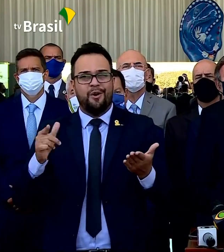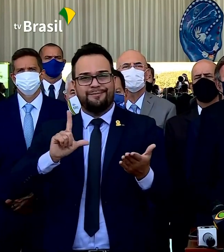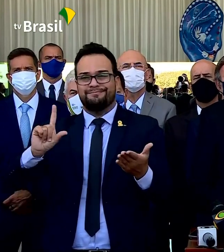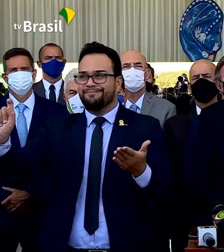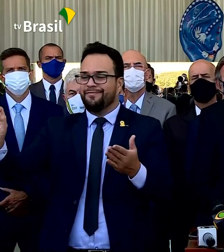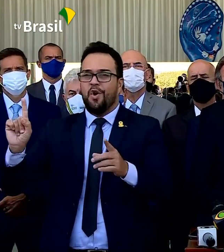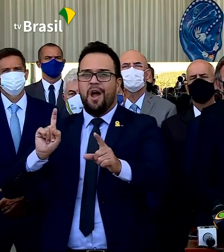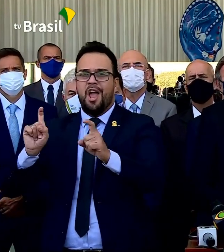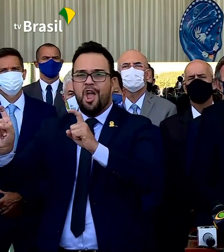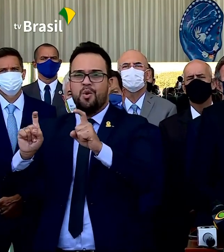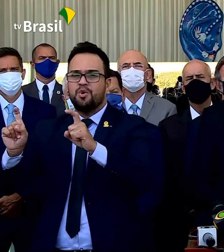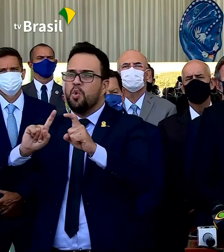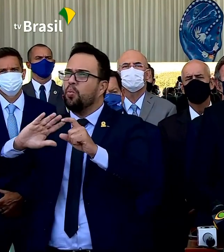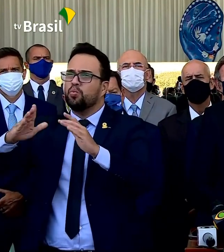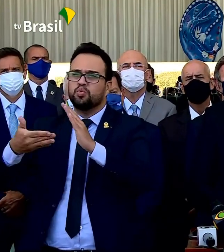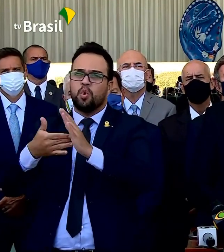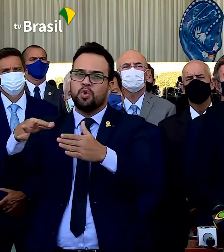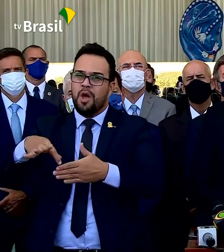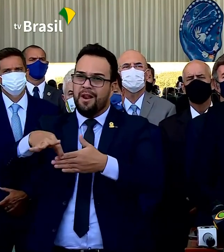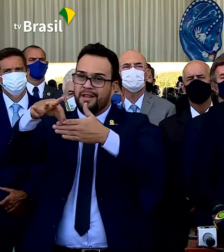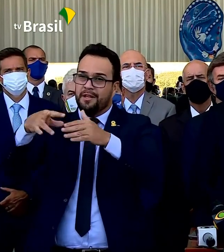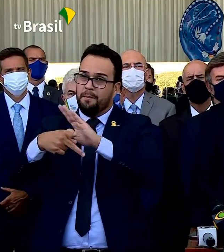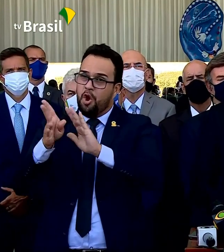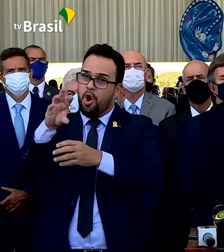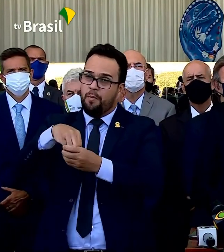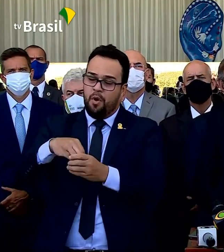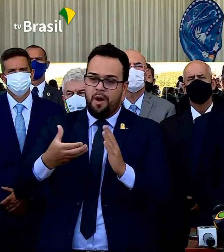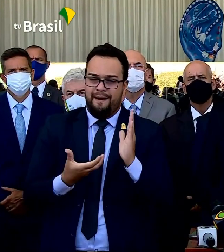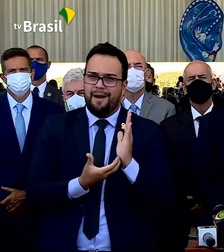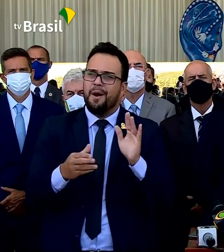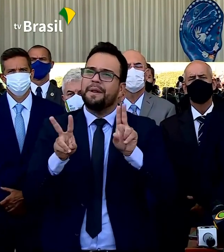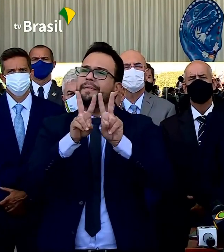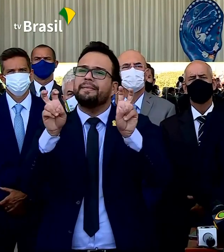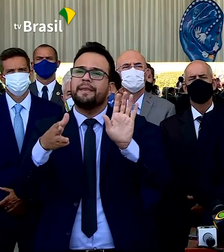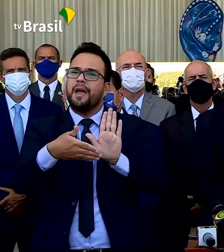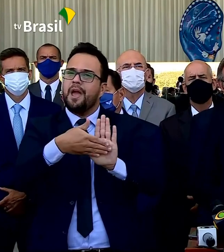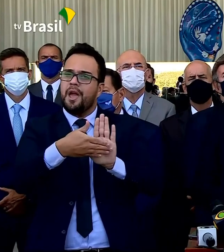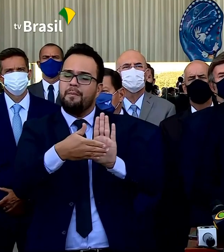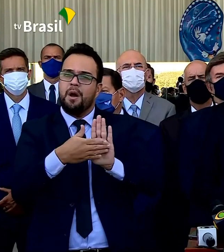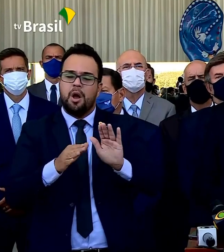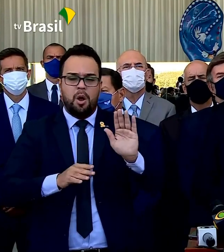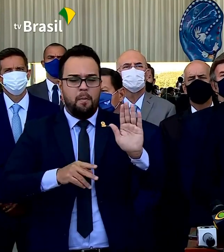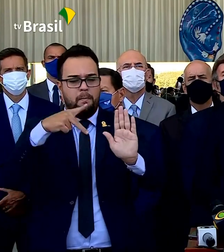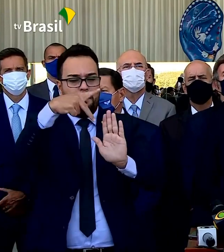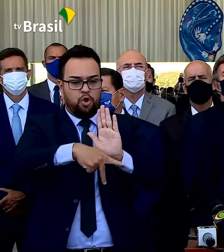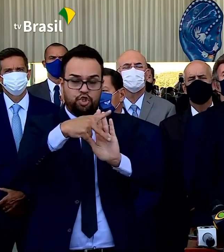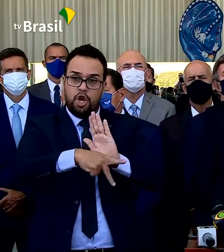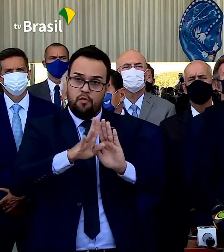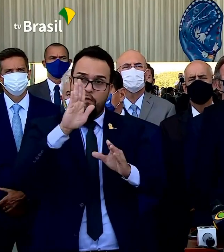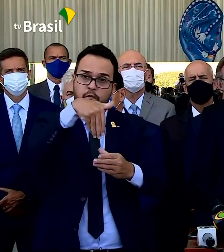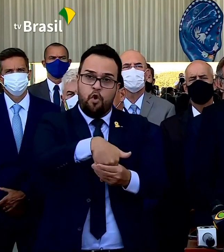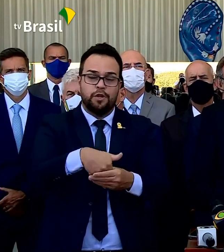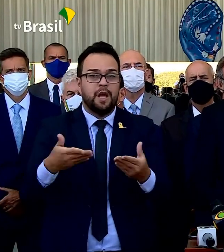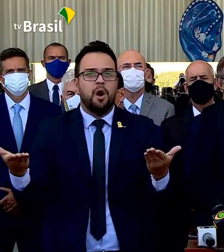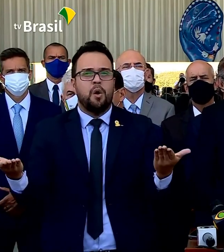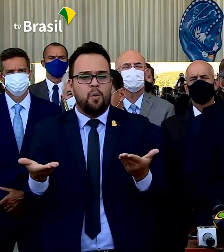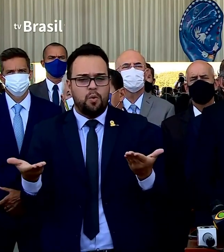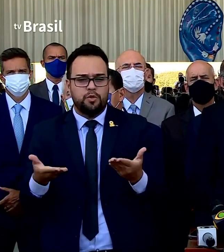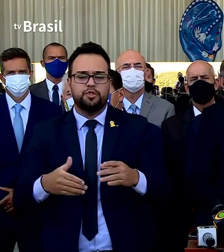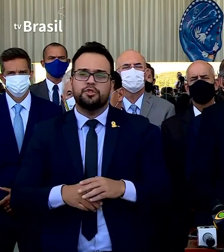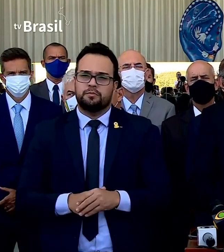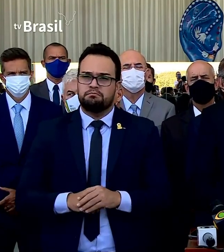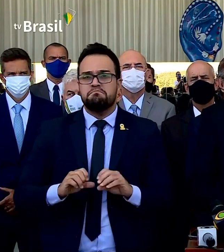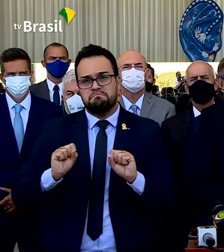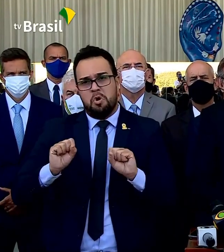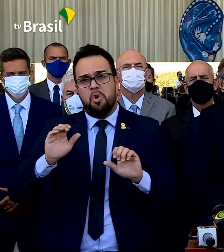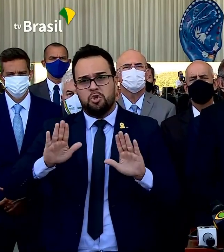com todos os líderes da Câmara para tratarmos de projetos que poderemos votar hoje ainda, inclusive, como a